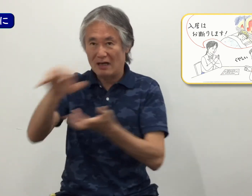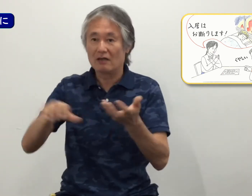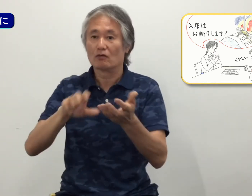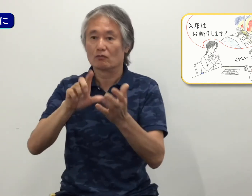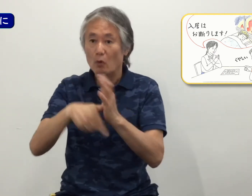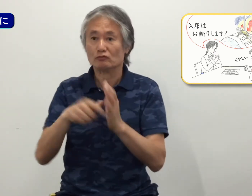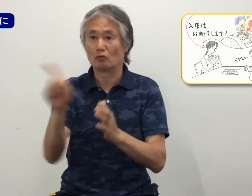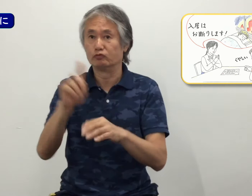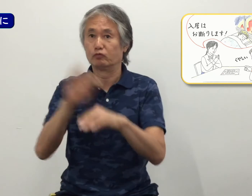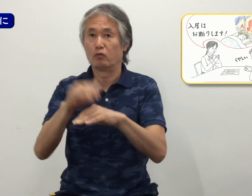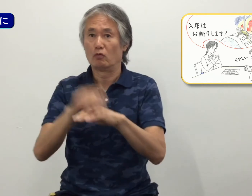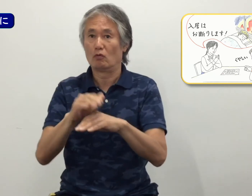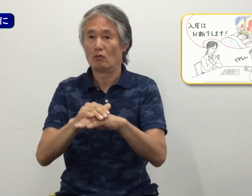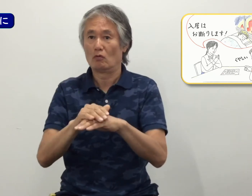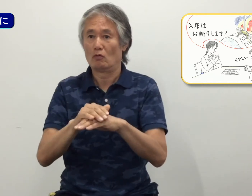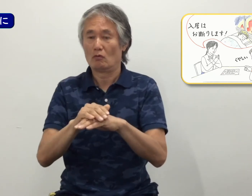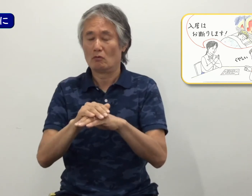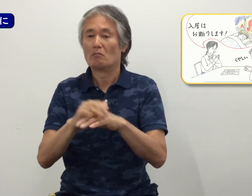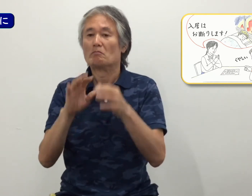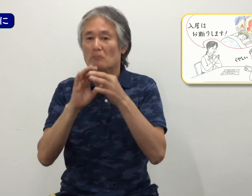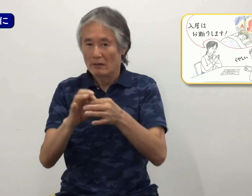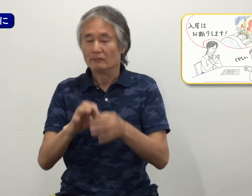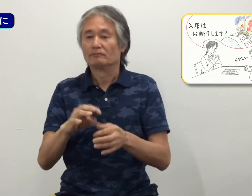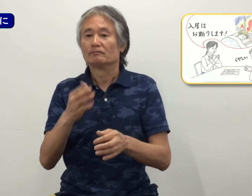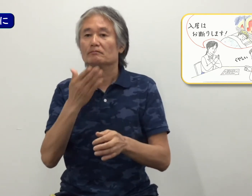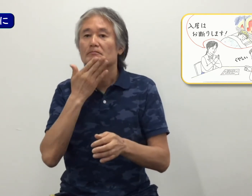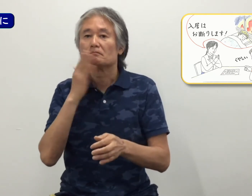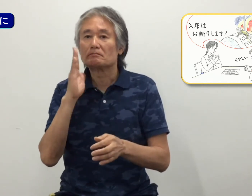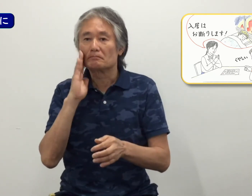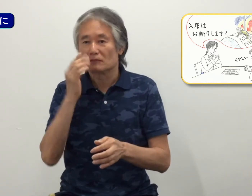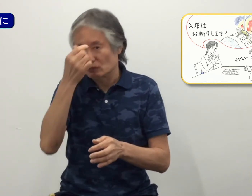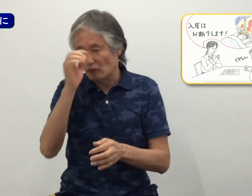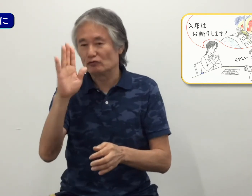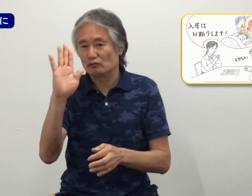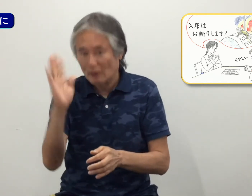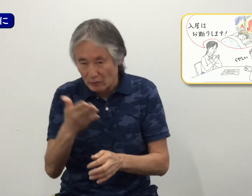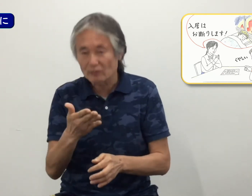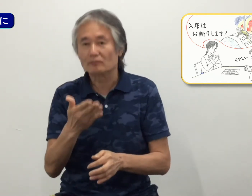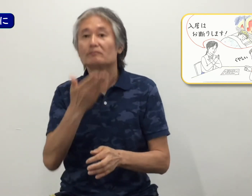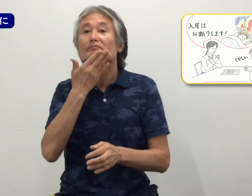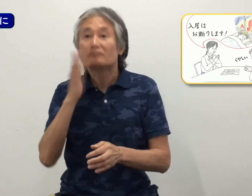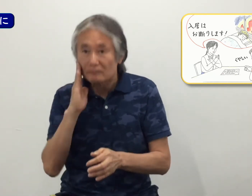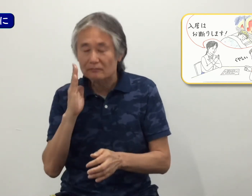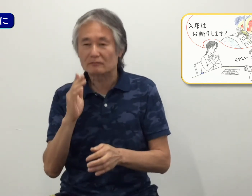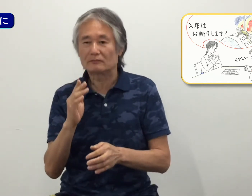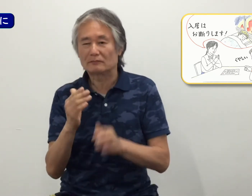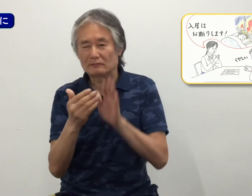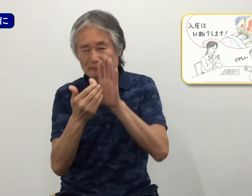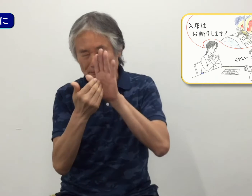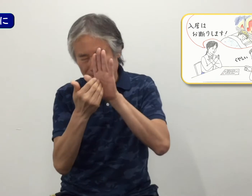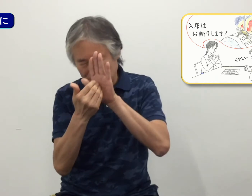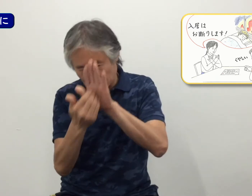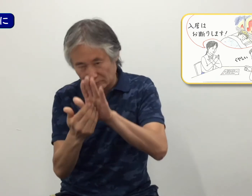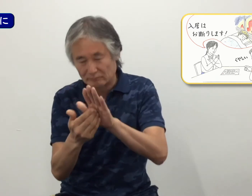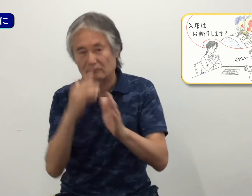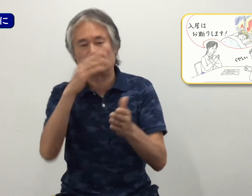どうするのか申し訳ありませんが長岳障害者はお断りしますといっで